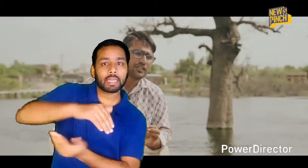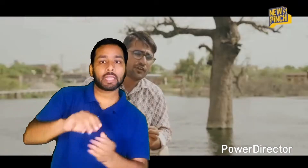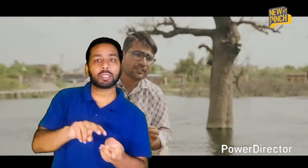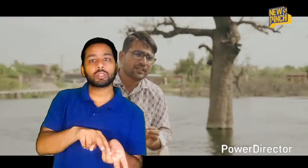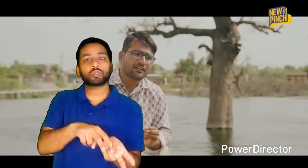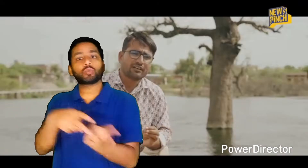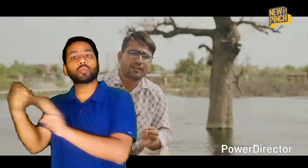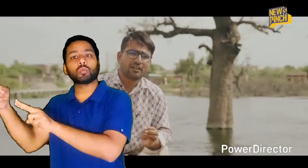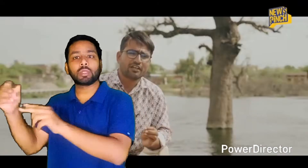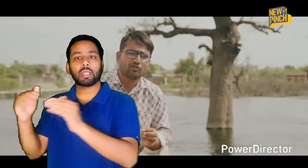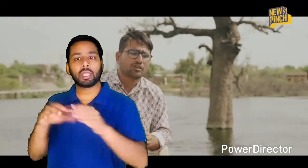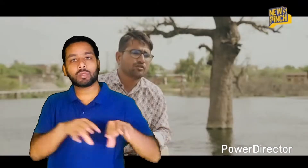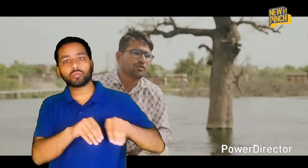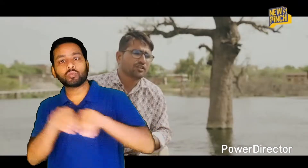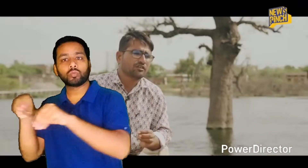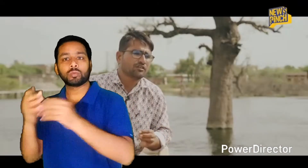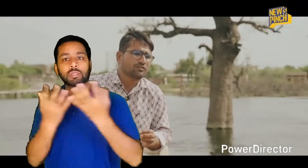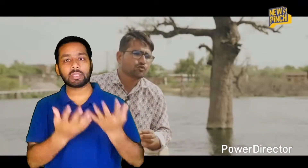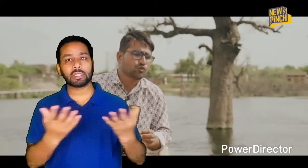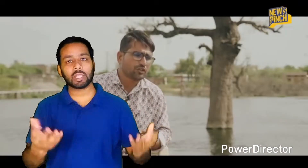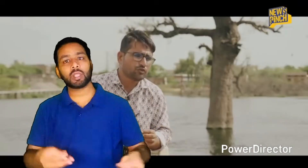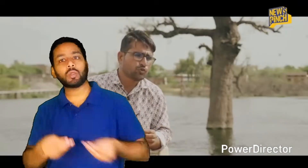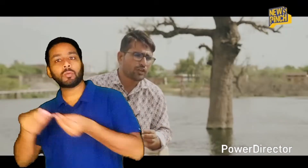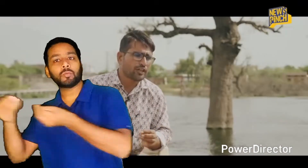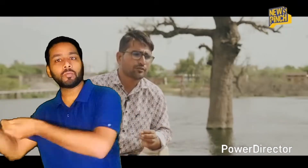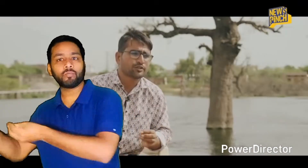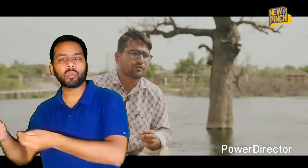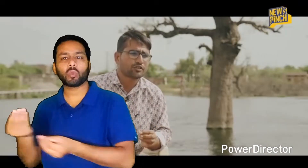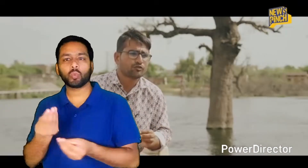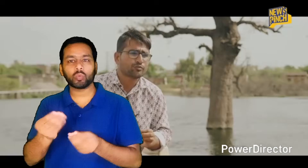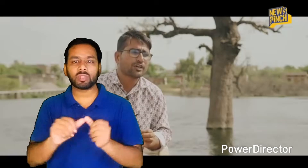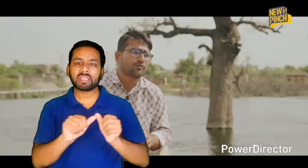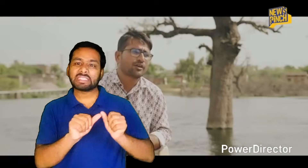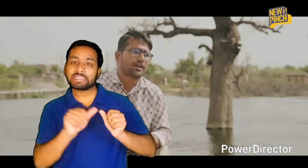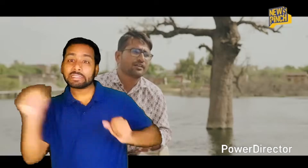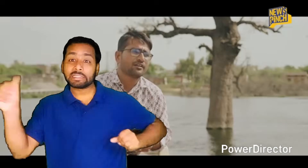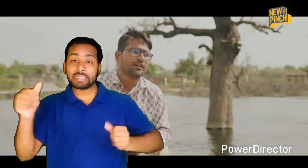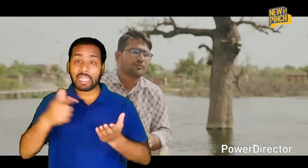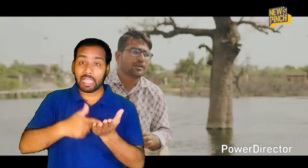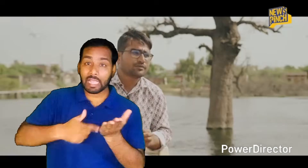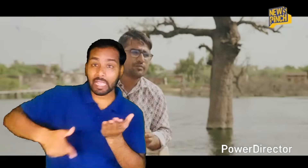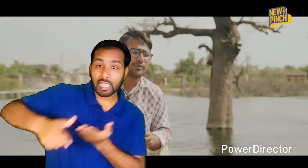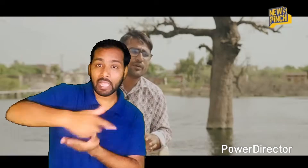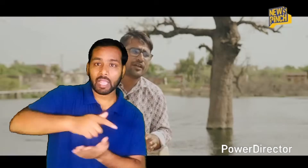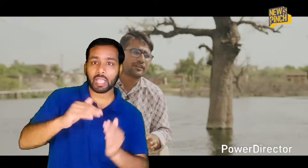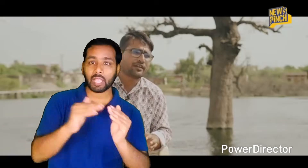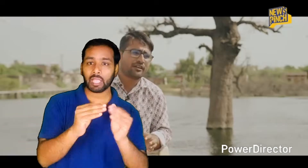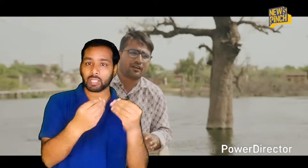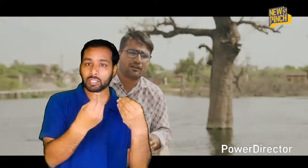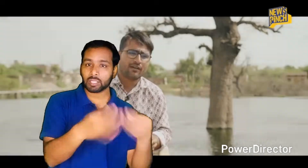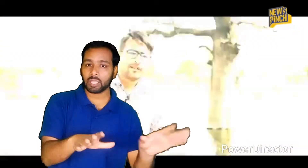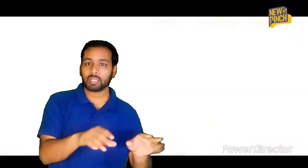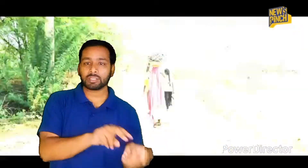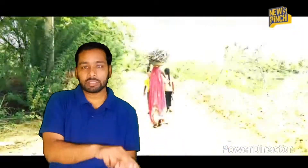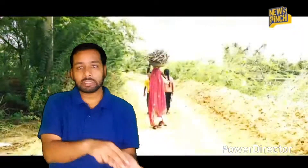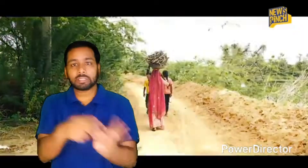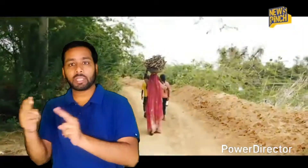के गांव थे वहाँ जाकर रहने लगे हैं, तो कईयों ने जो उनके दूर खेत बसे हुए थे उसमें घर बना लिए, मतलब सब ने पलायन कर